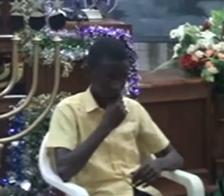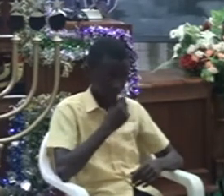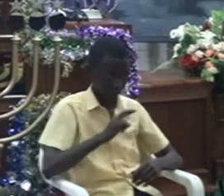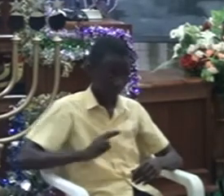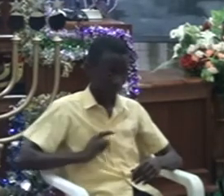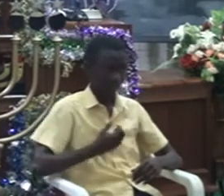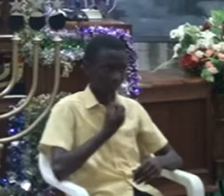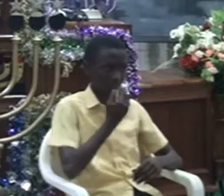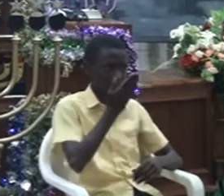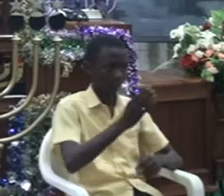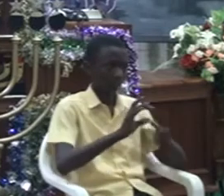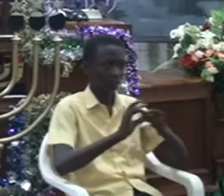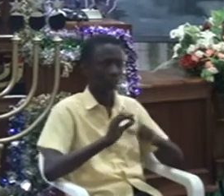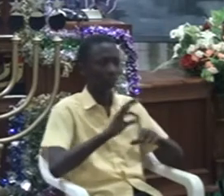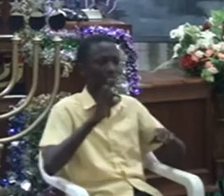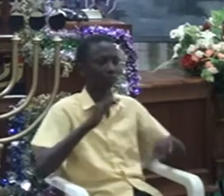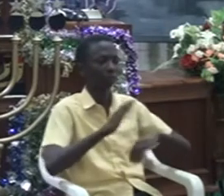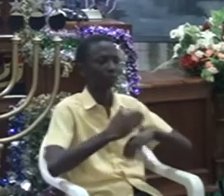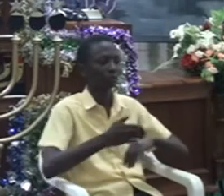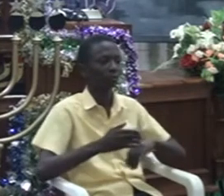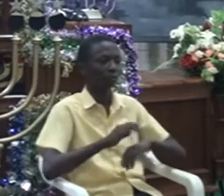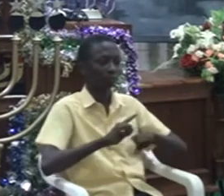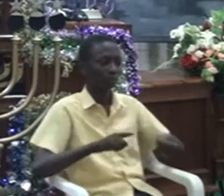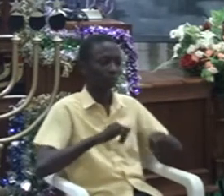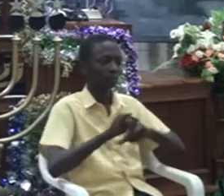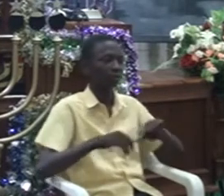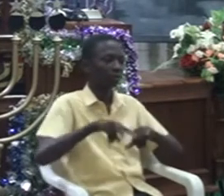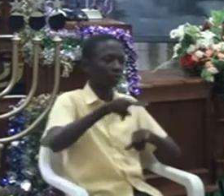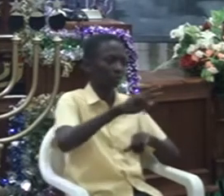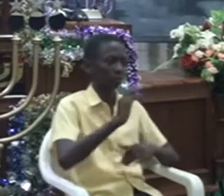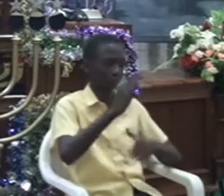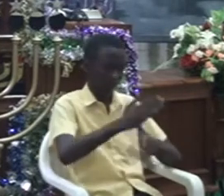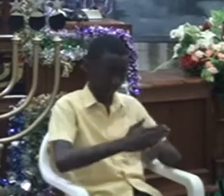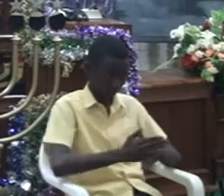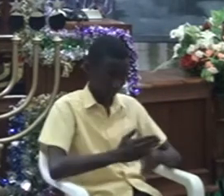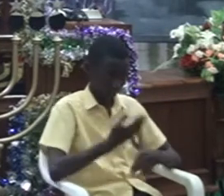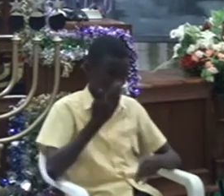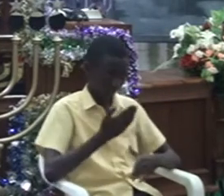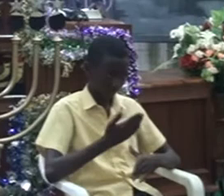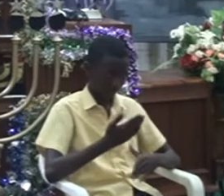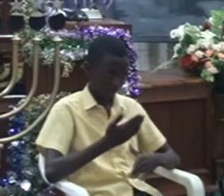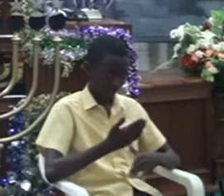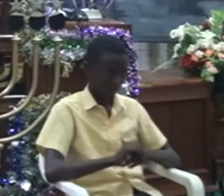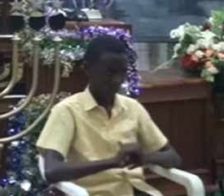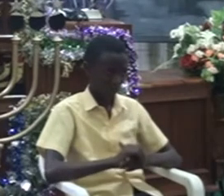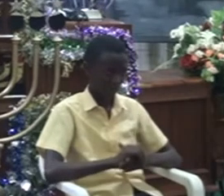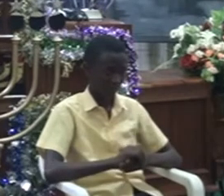nous parlerons de l'esprit après. Mais si vous croyez, tutasema juu ya roho baadaye, lakini kama